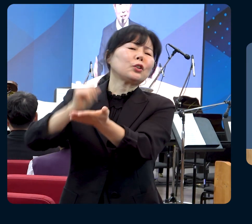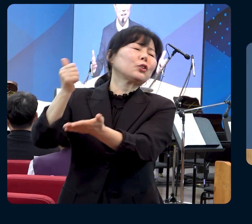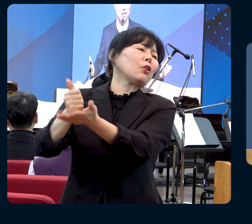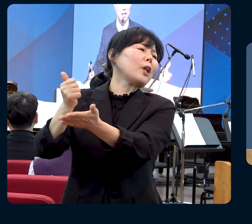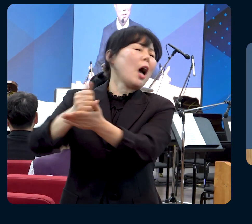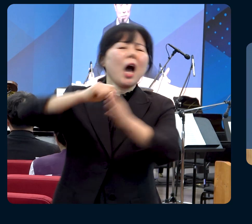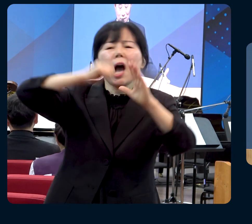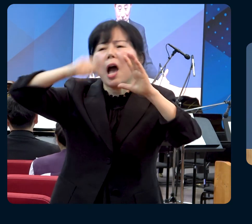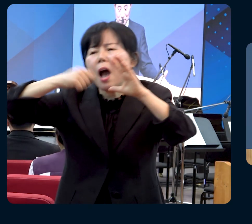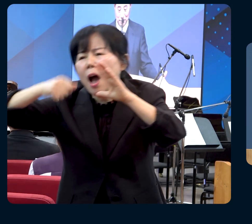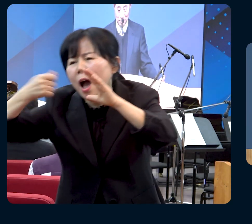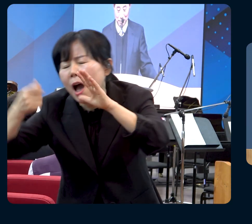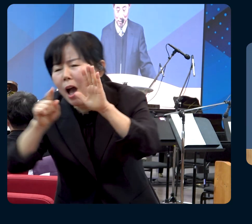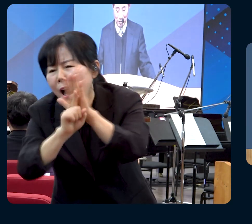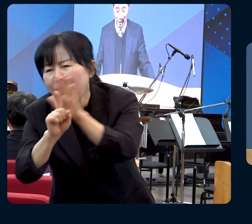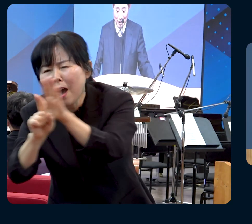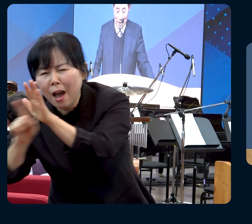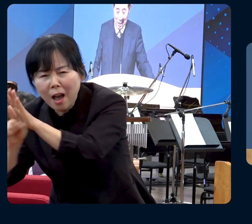이야기하기 시작합니다.